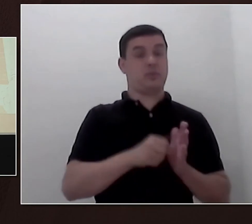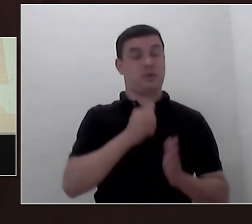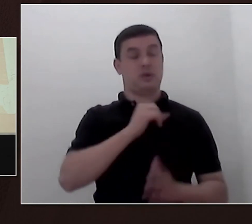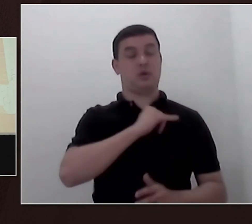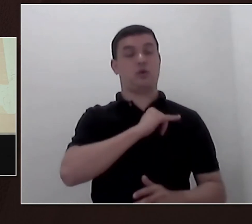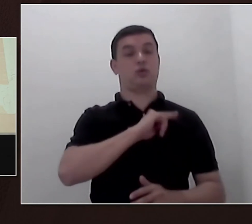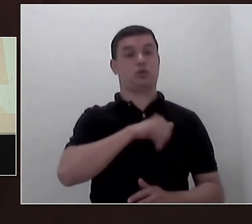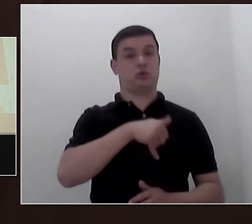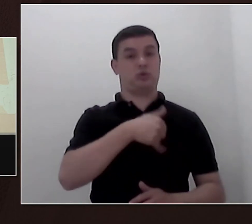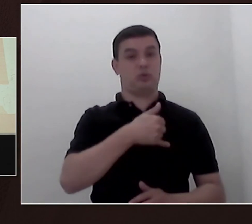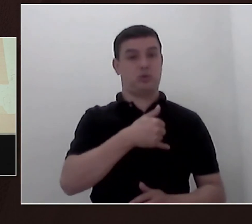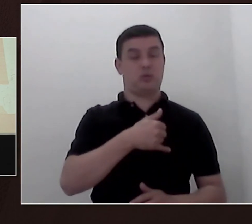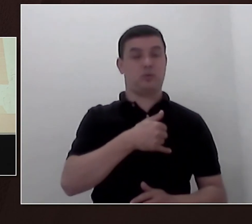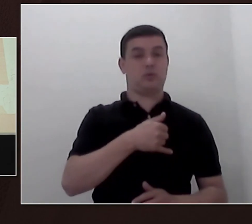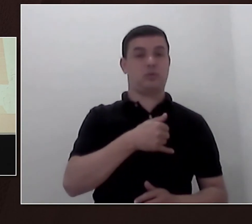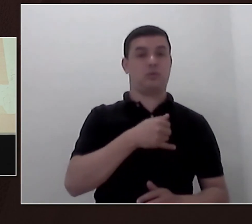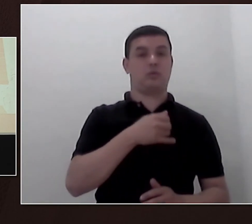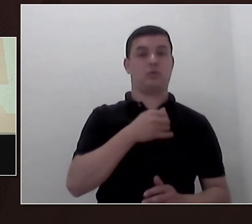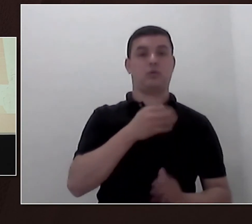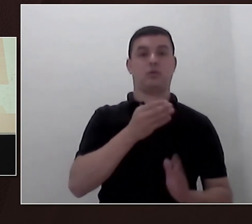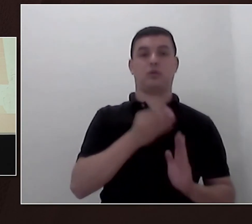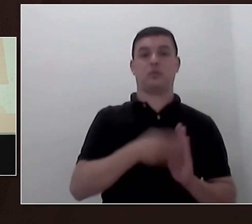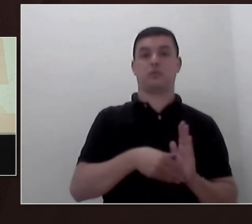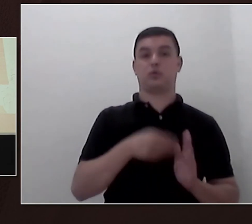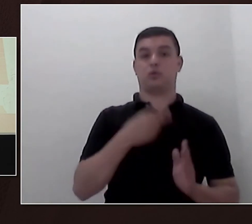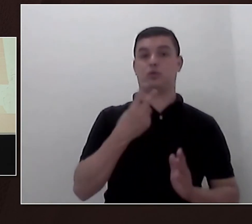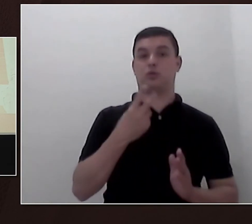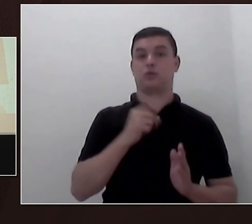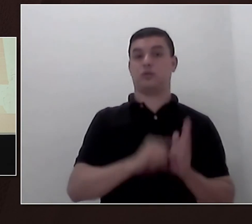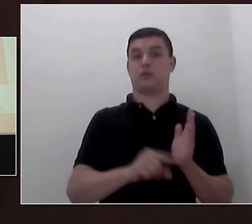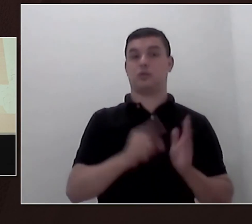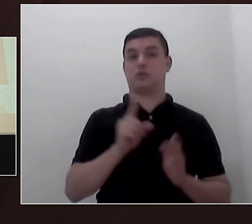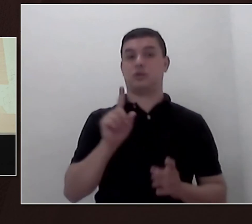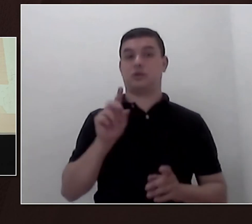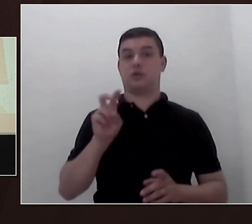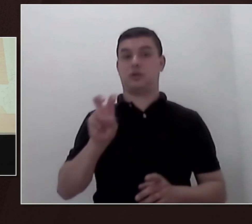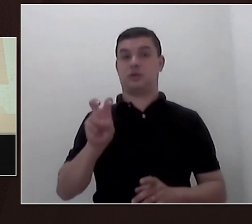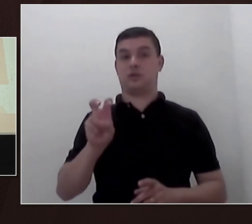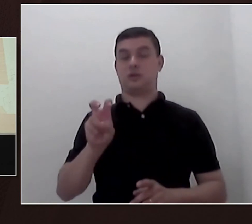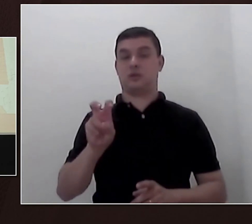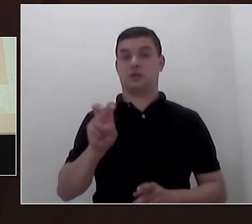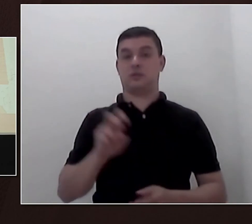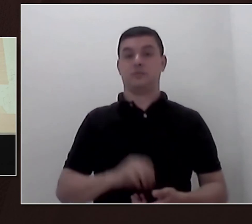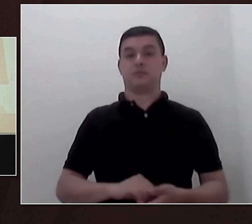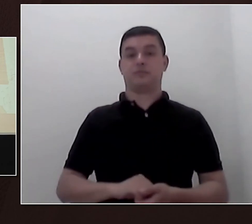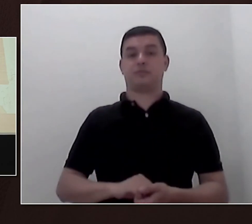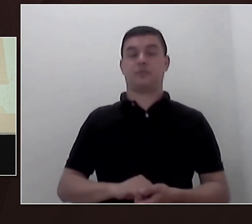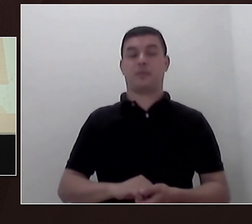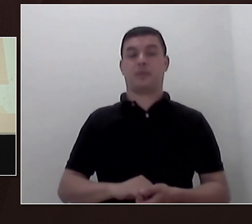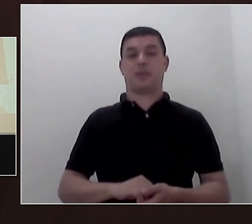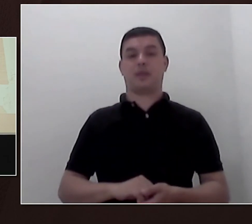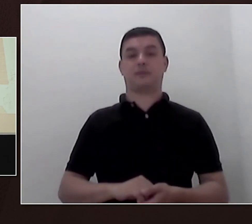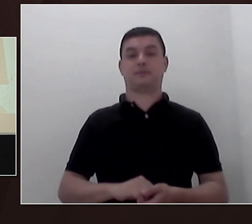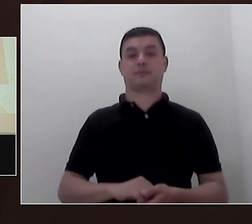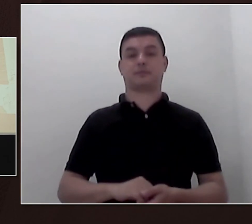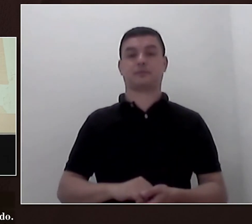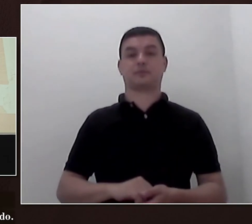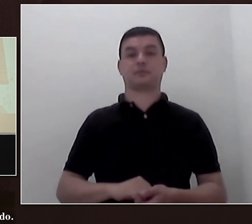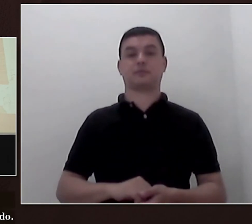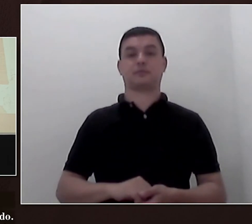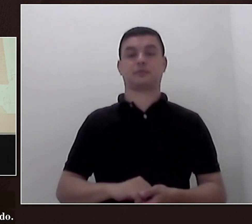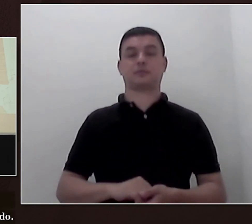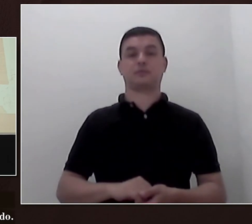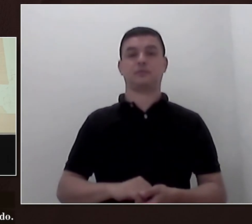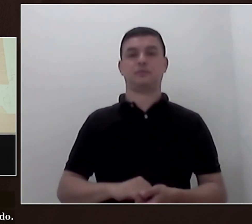rapidamente. Versículo 15. 1 João 2, 15. Não ameis o